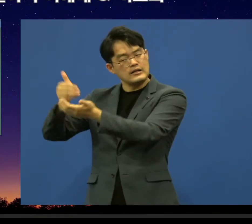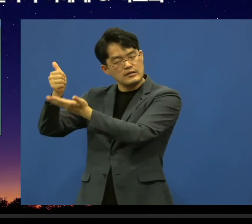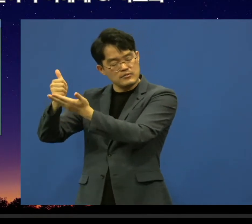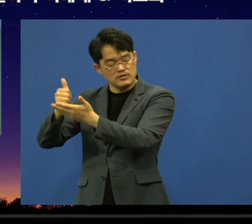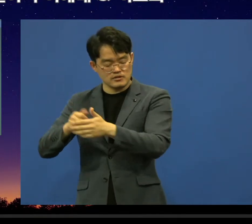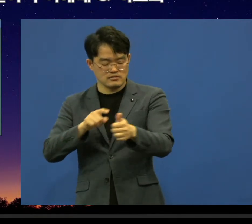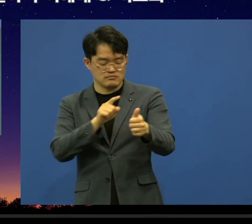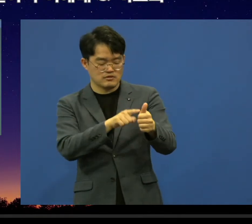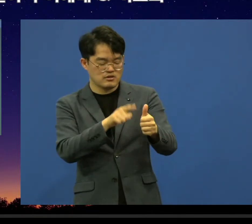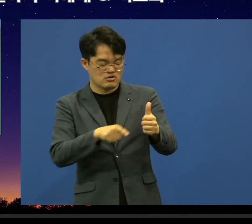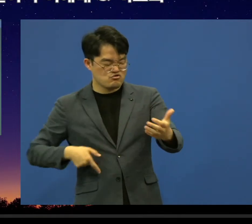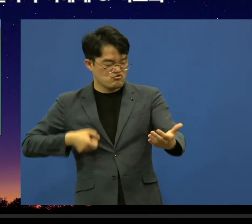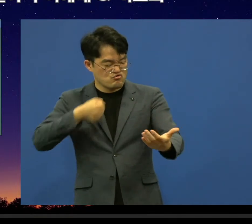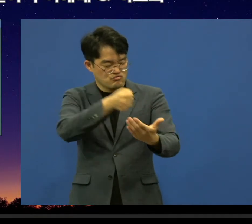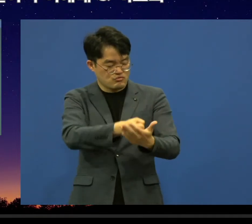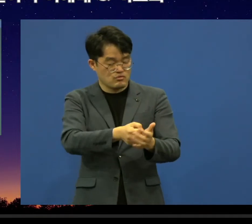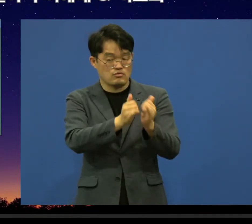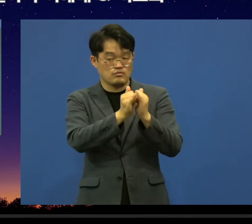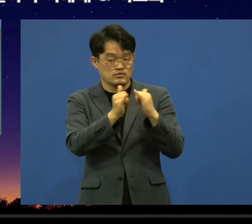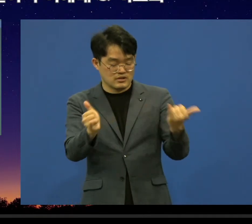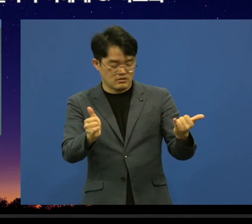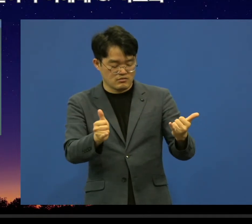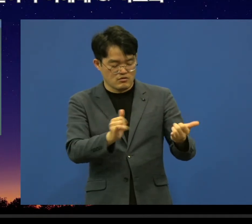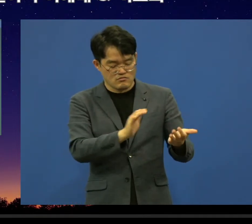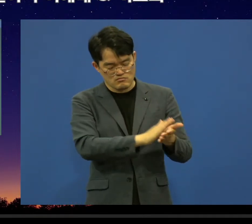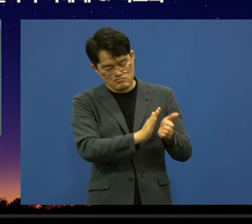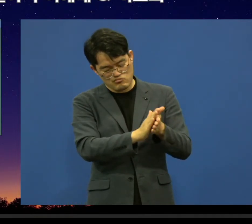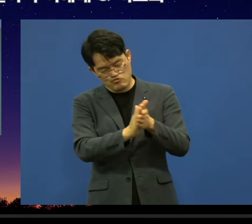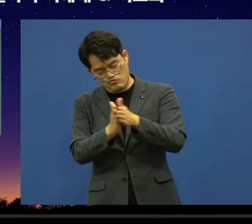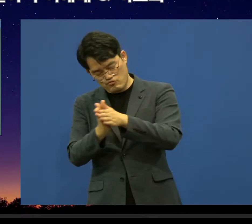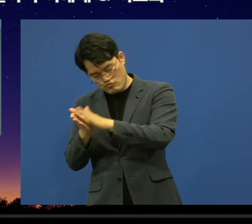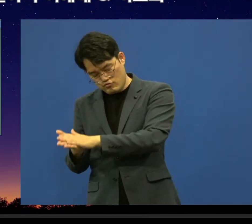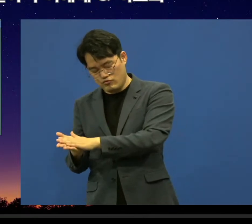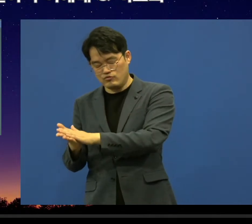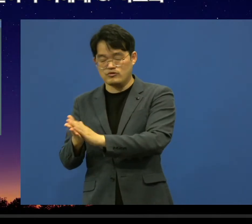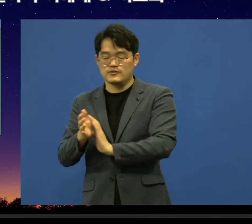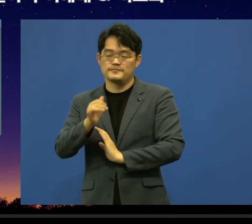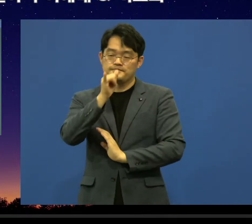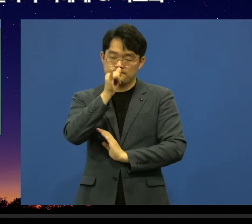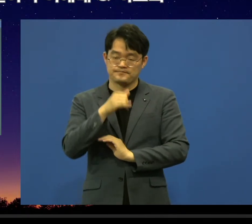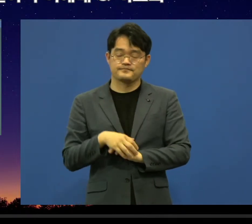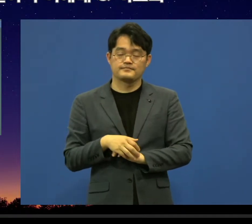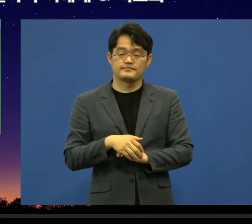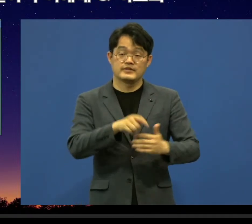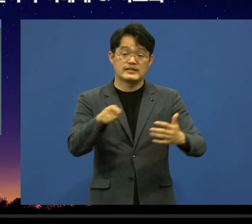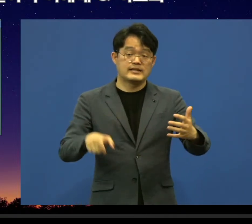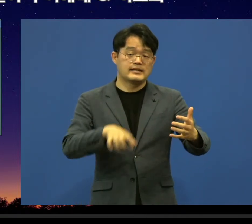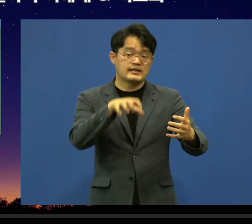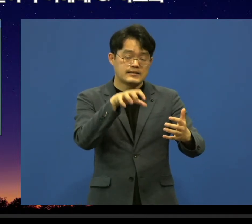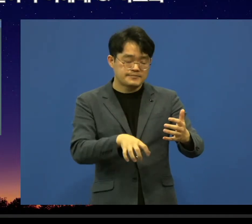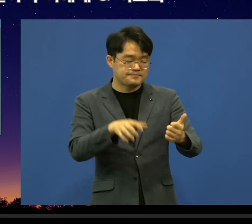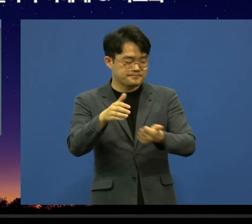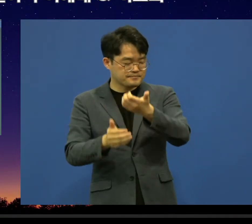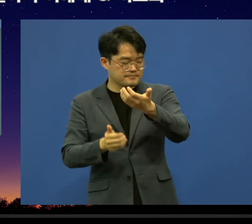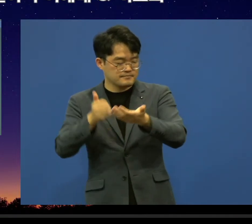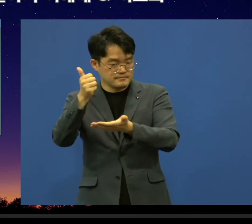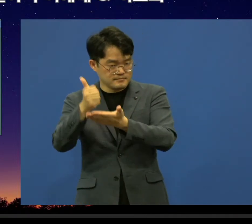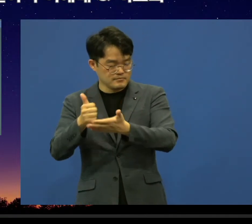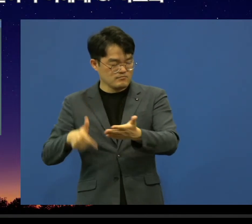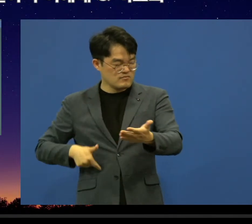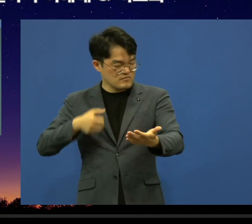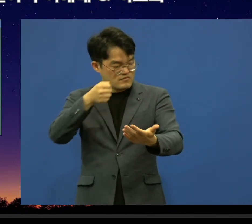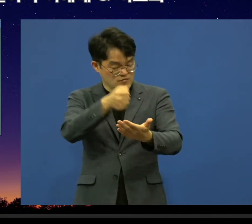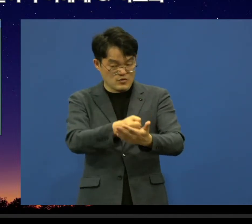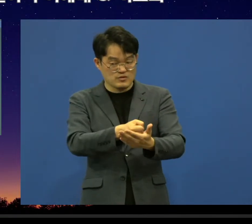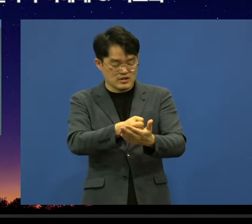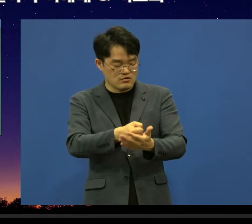계세요. 용사의 심정은 그러한 작은 일을 하는 동안 그 내면 속에서 하나님이 알게 모르게 만들어